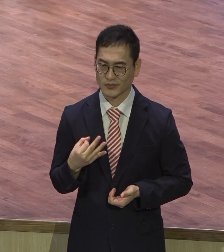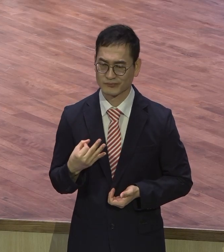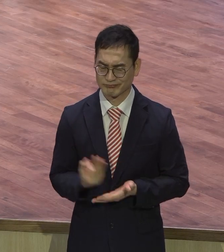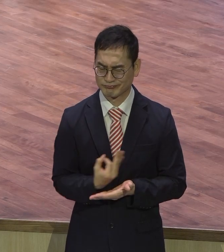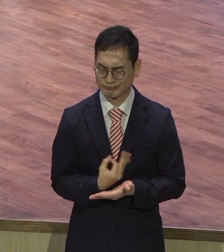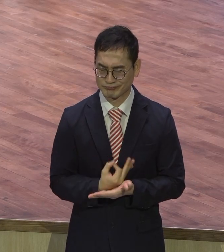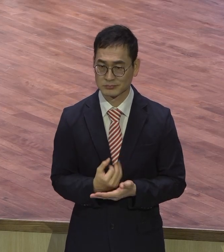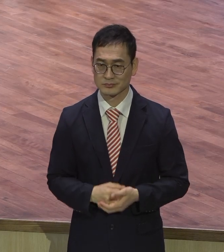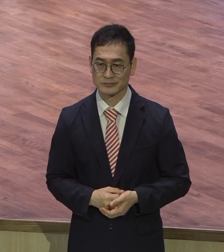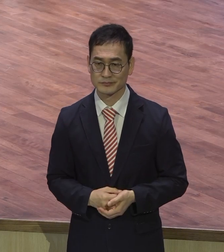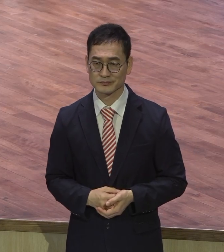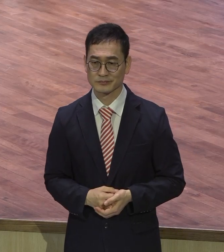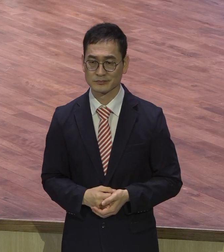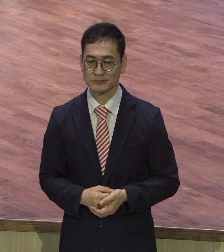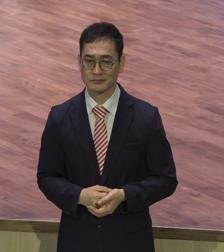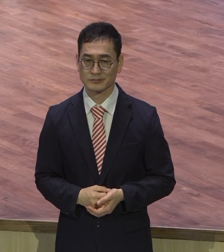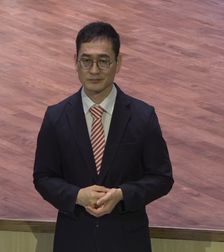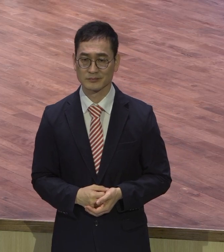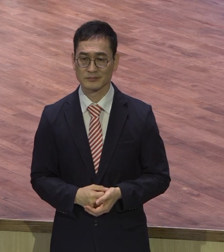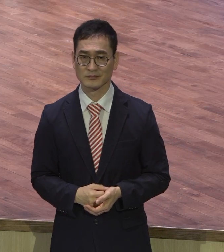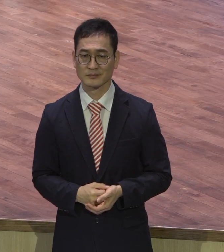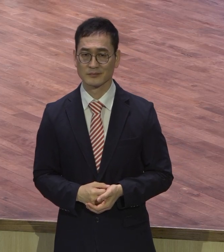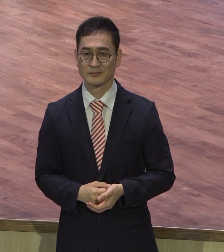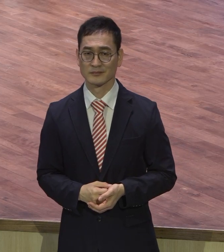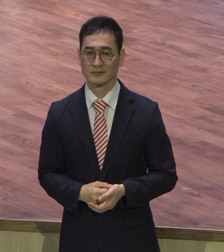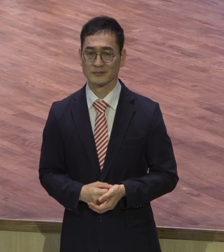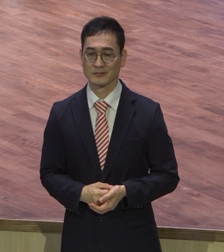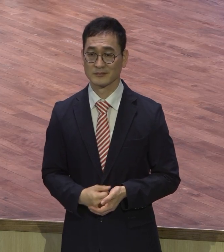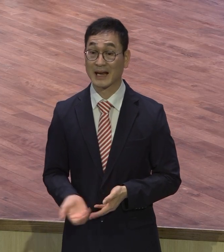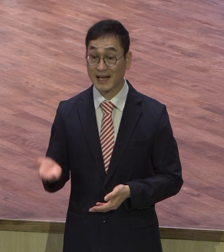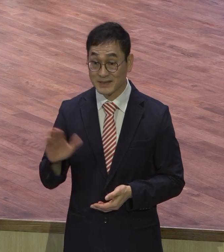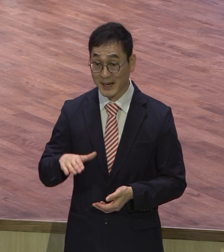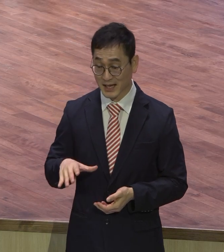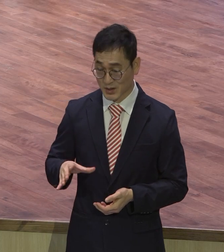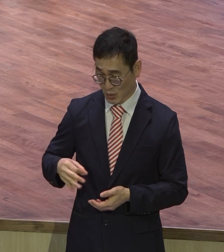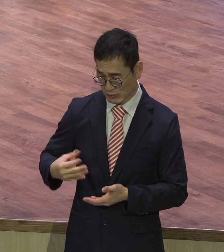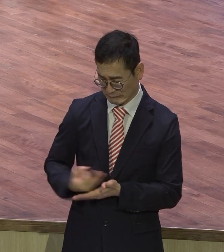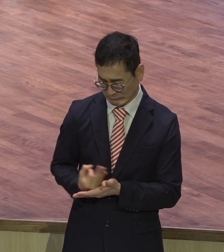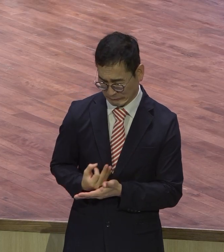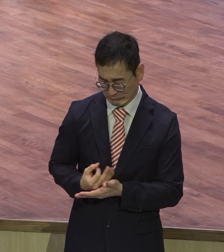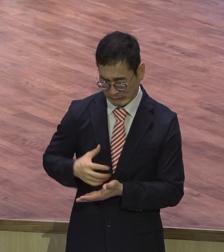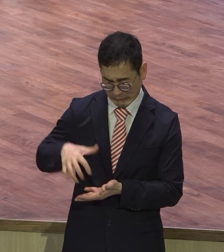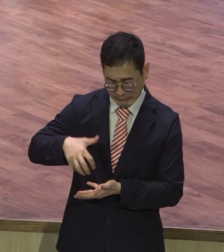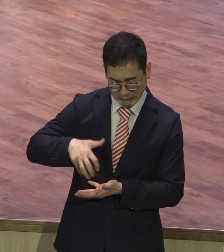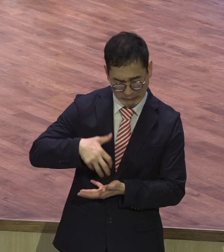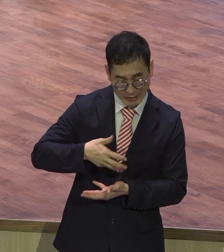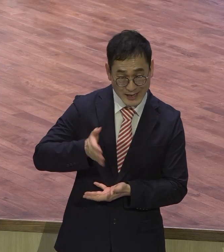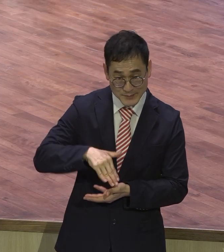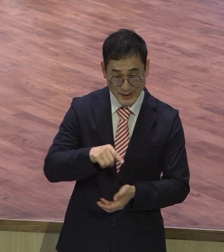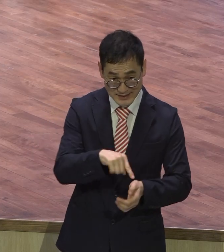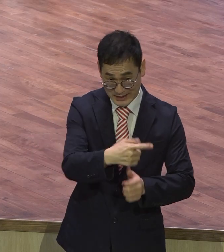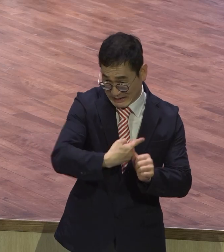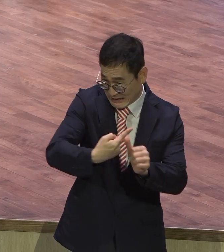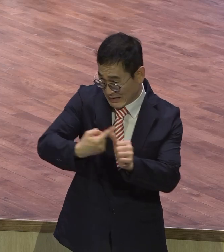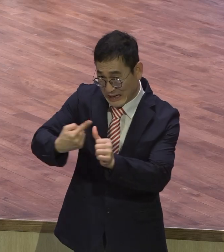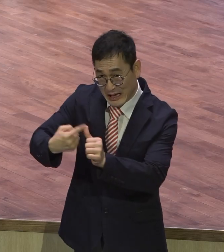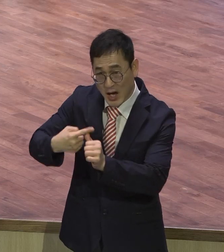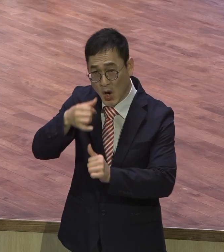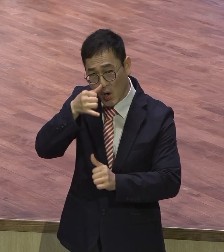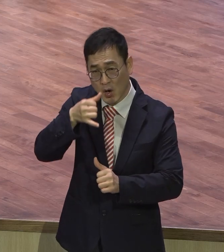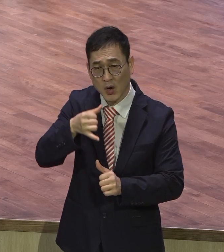이와는 반대로 같은 동족에게 온갖 욕을 다 얻어먹고 살았기 때문에 그 내면에는